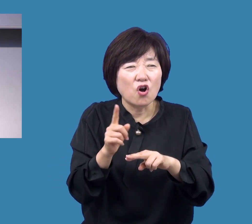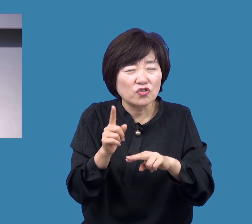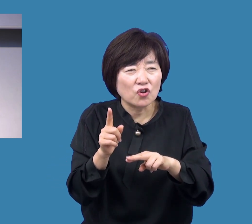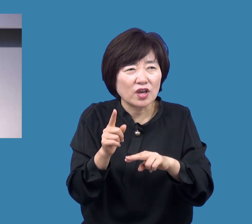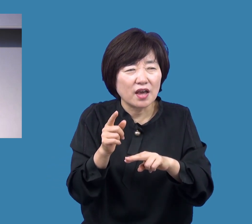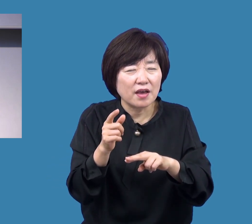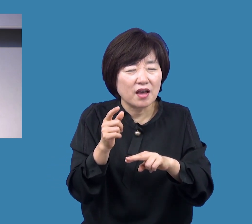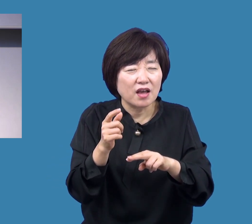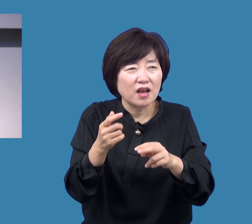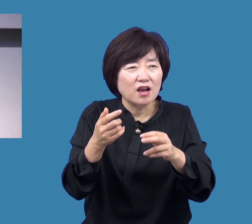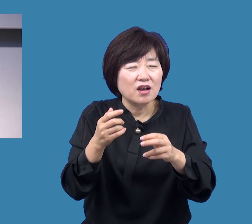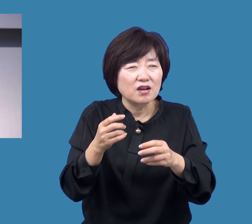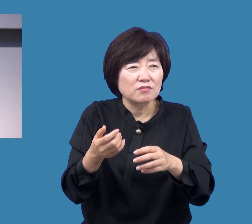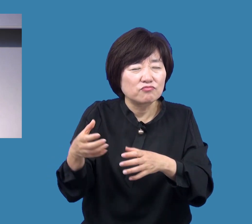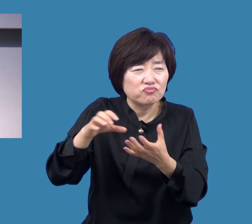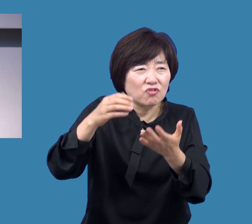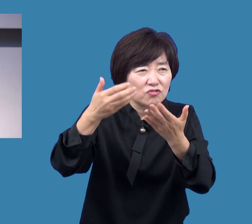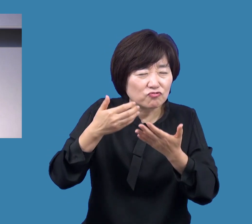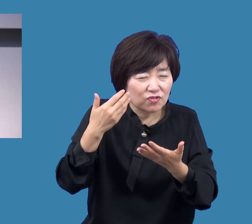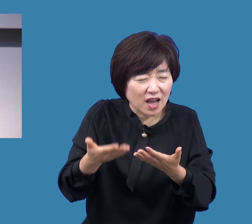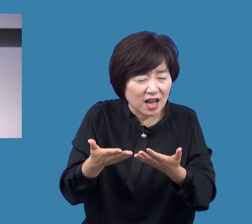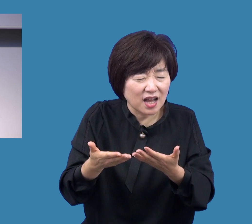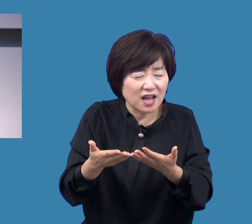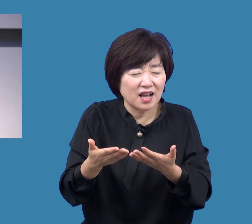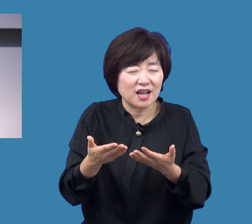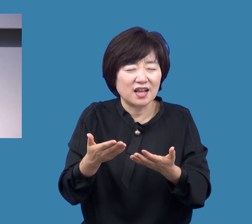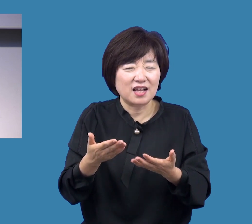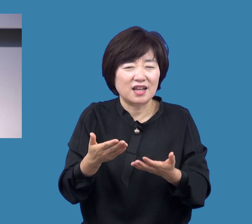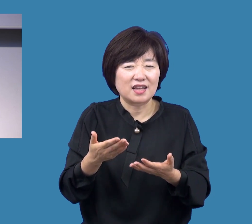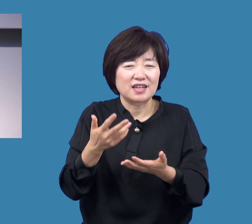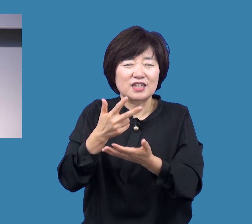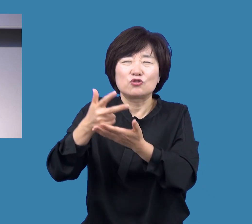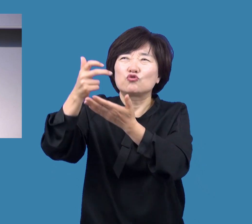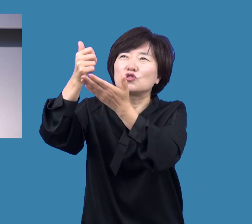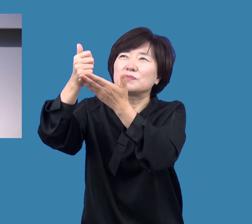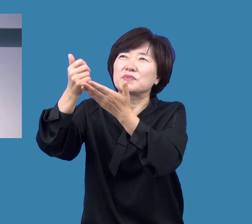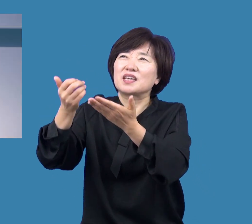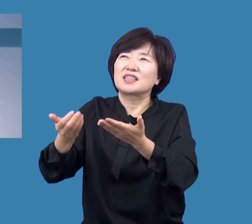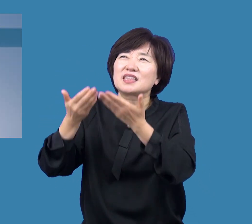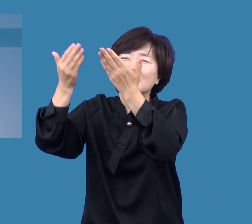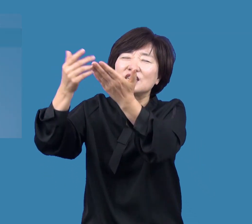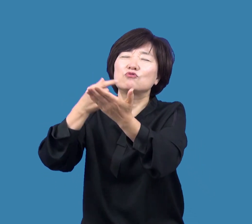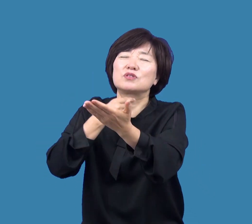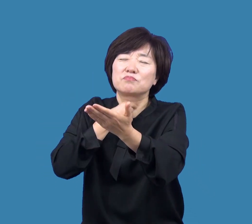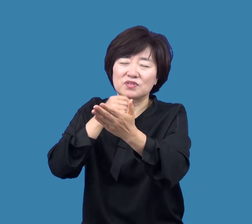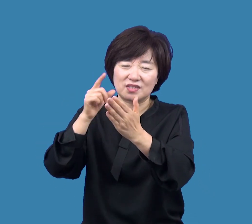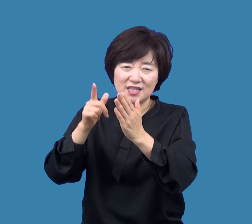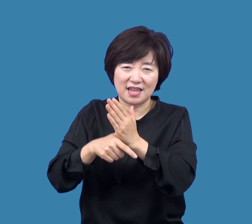은사가 언제 부어지냐 하면 주님께 드리고 싶을 때 부어진다.